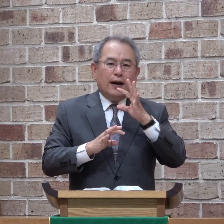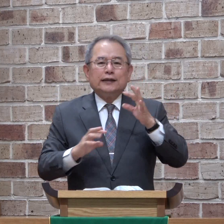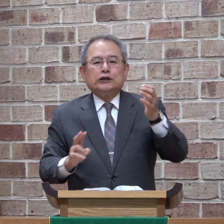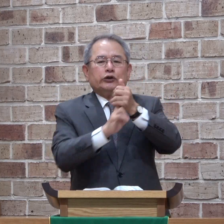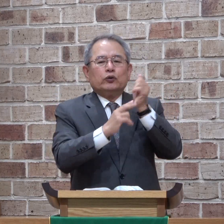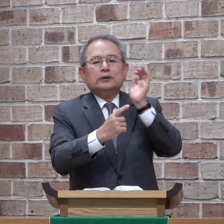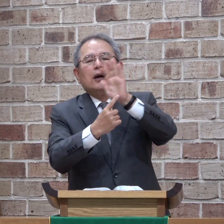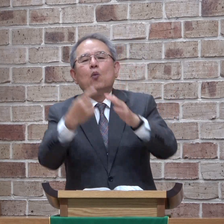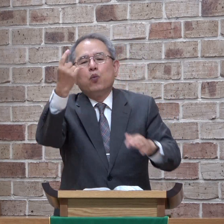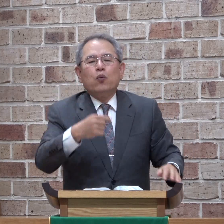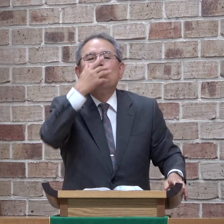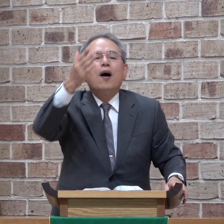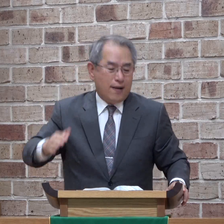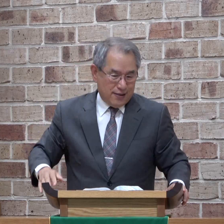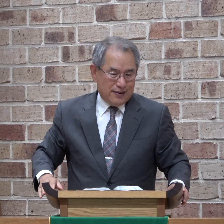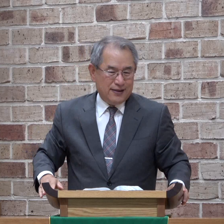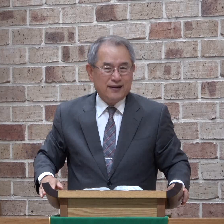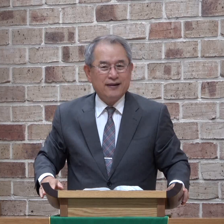놀라운 기적이 나타날 줄 있습니다.